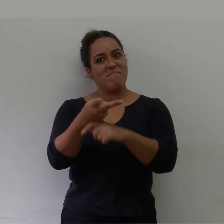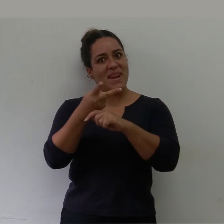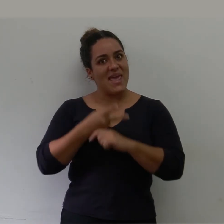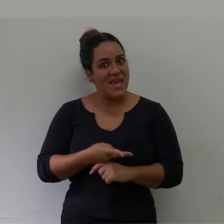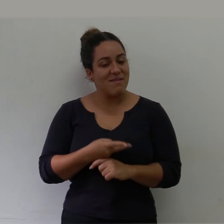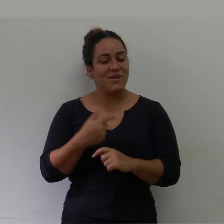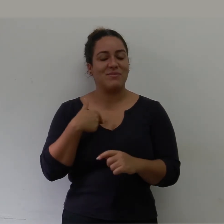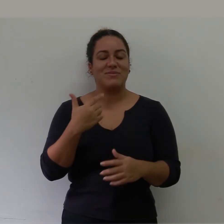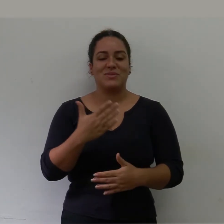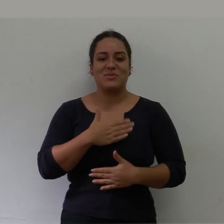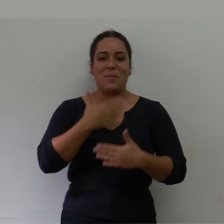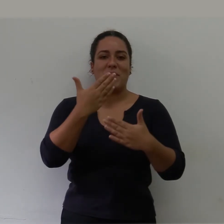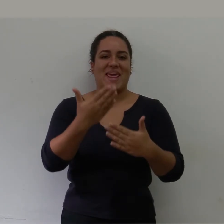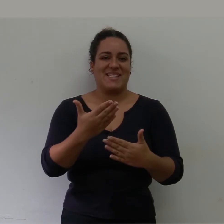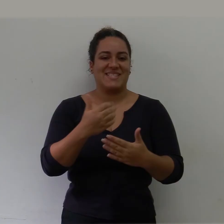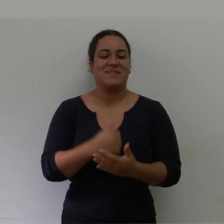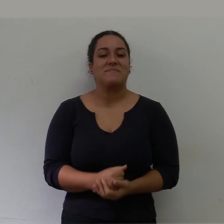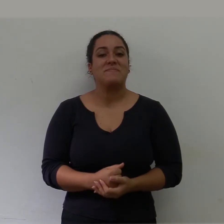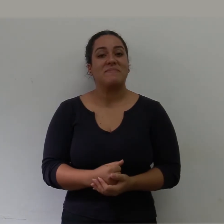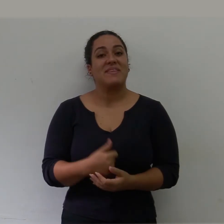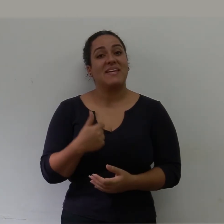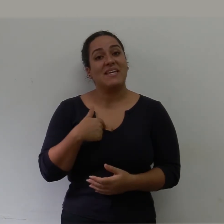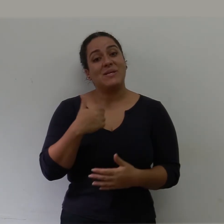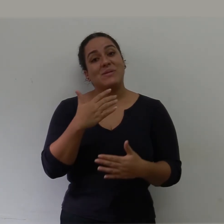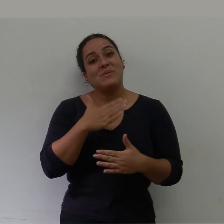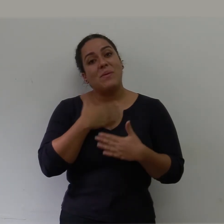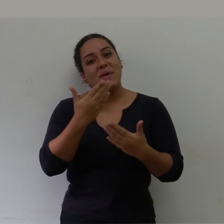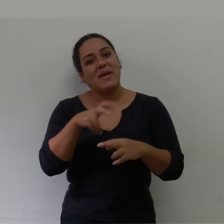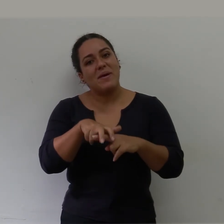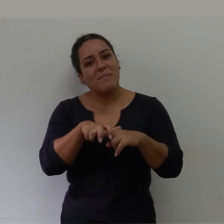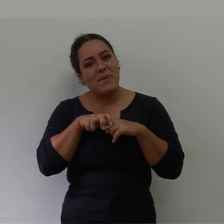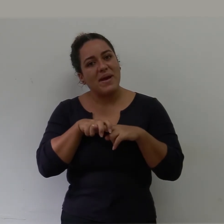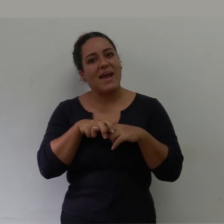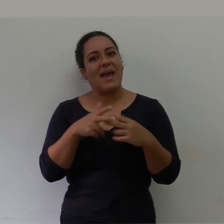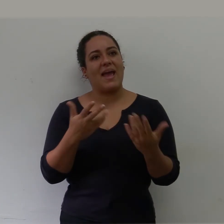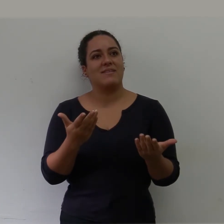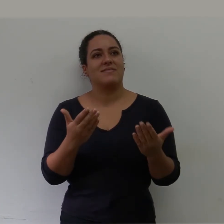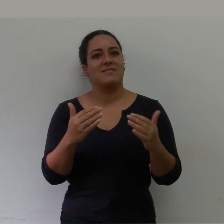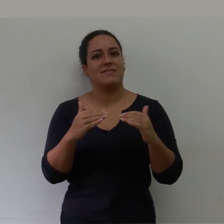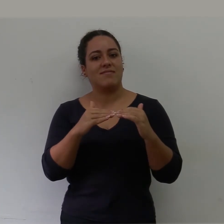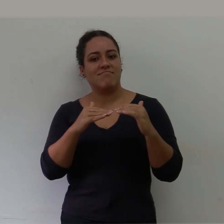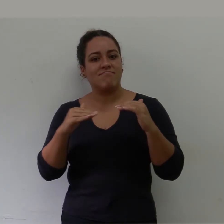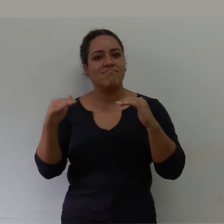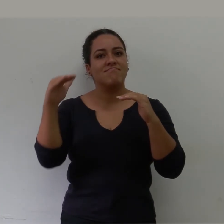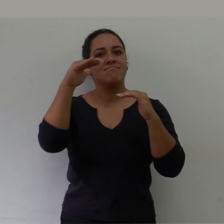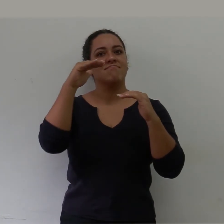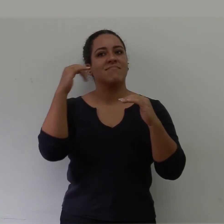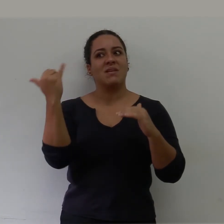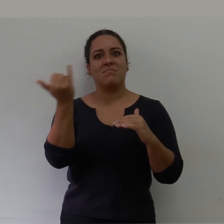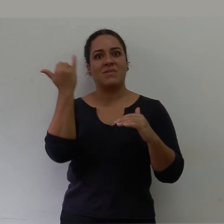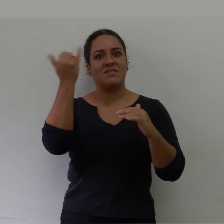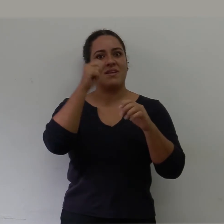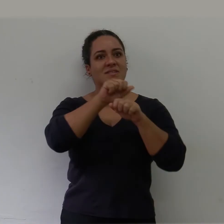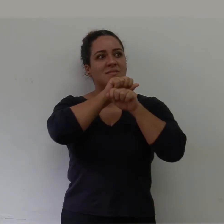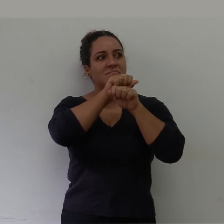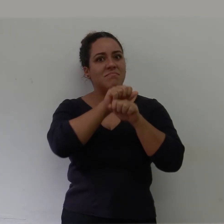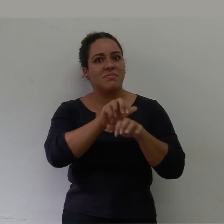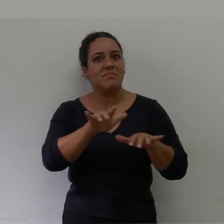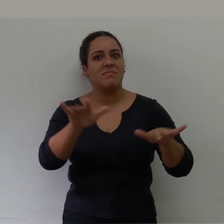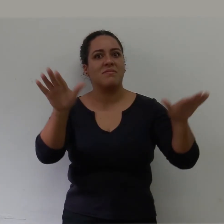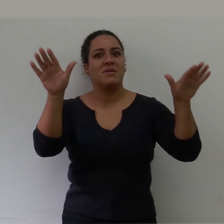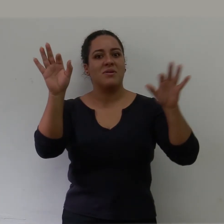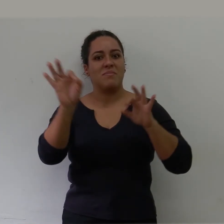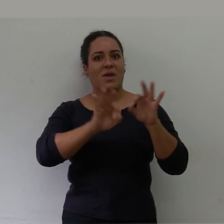surpresa. E surpresa tanto pelo nível de alcance